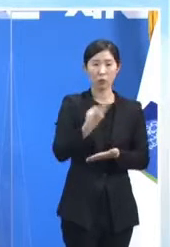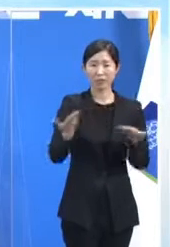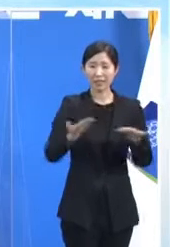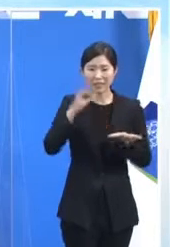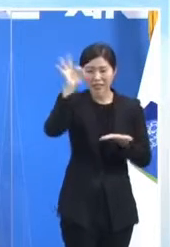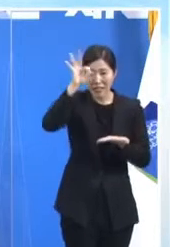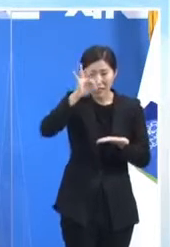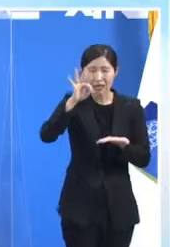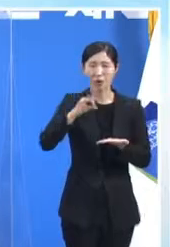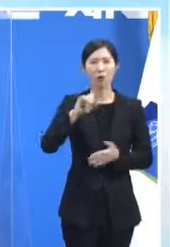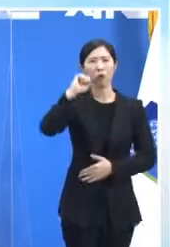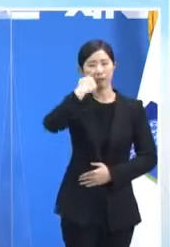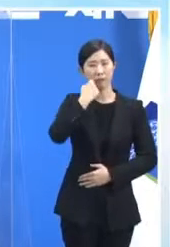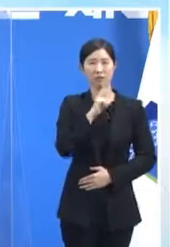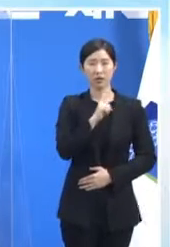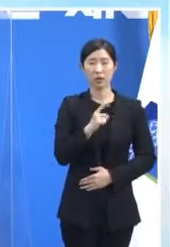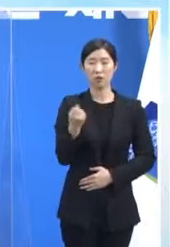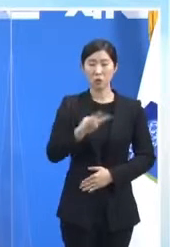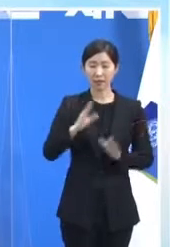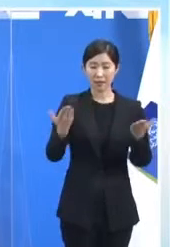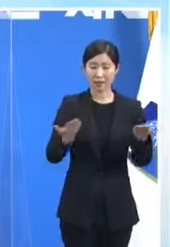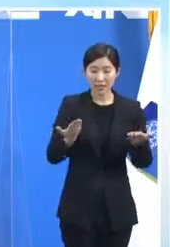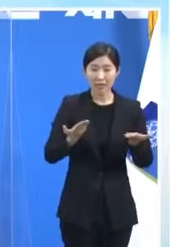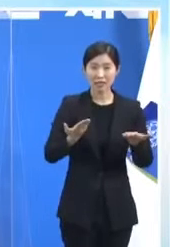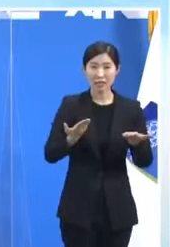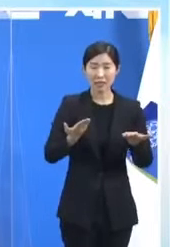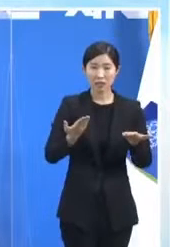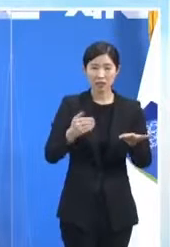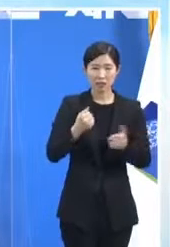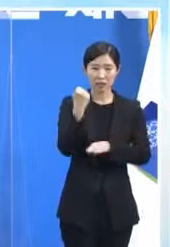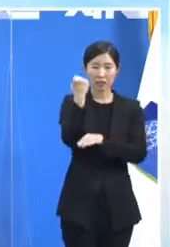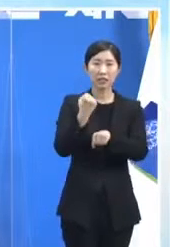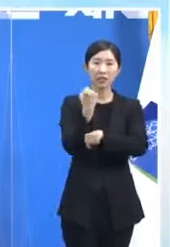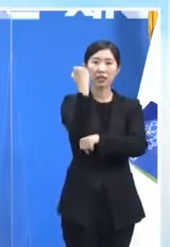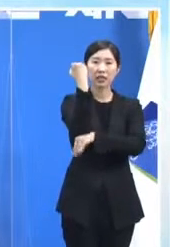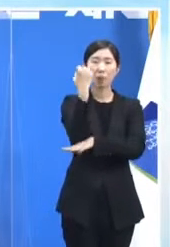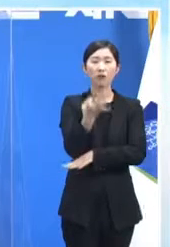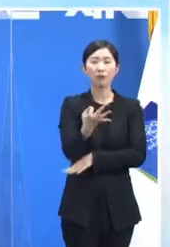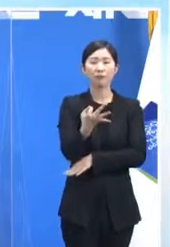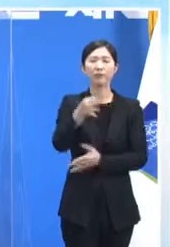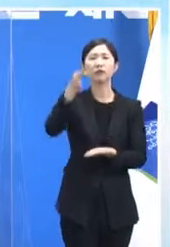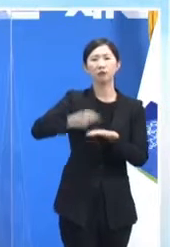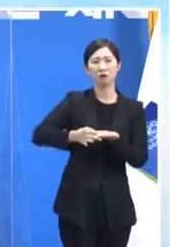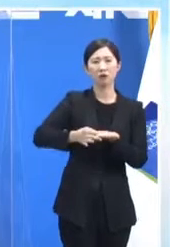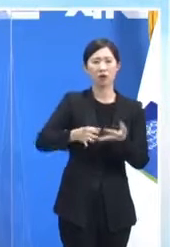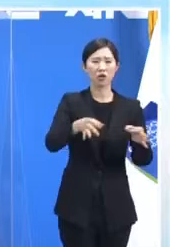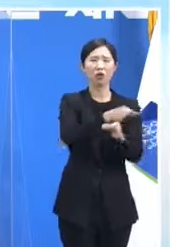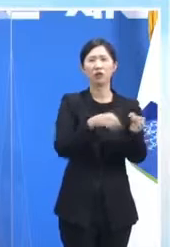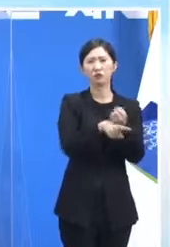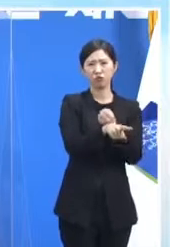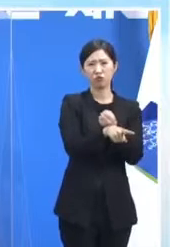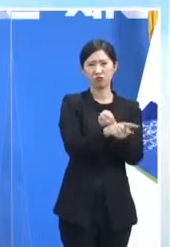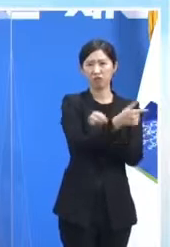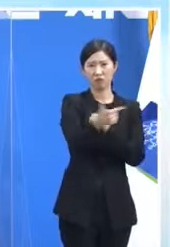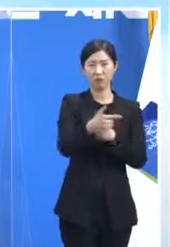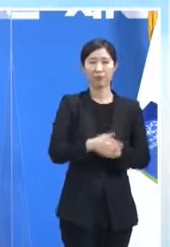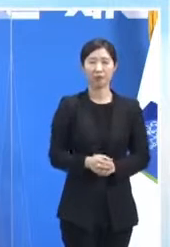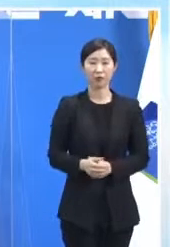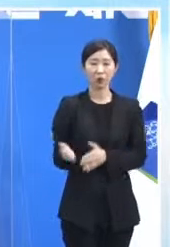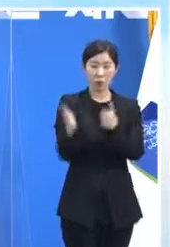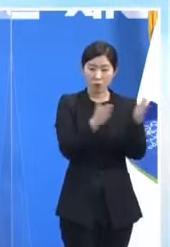어려움, 낮은 작업 단가 등 경제적 요인이 큰 비중을 차지했고, 교육